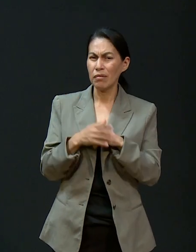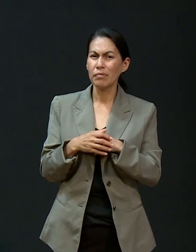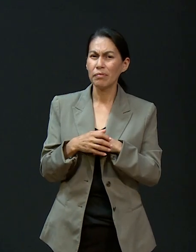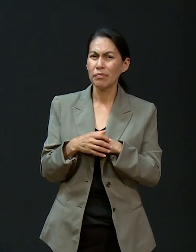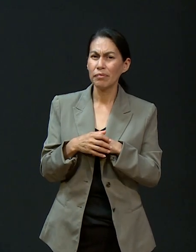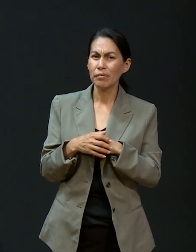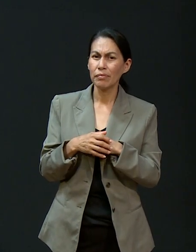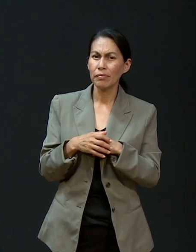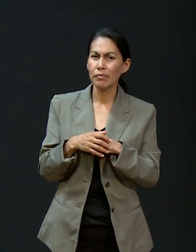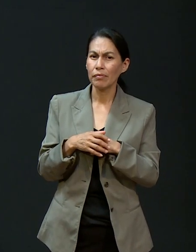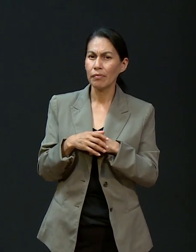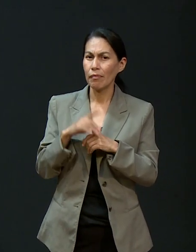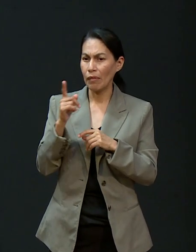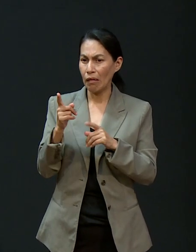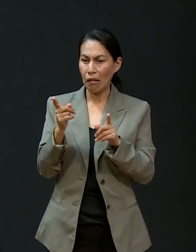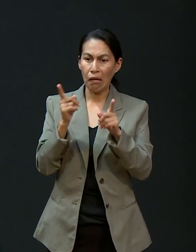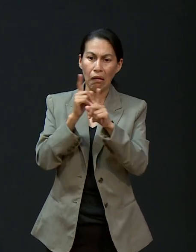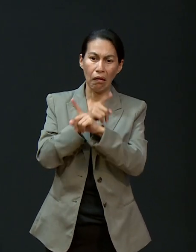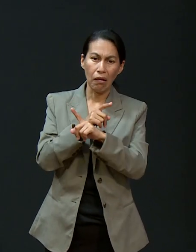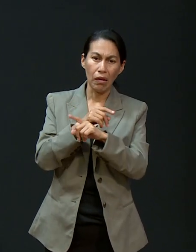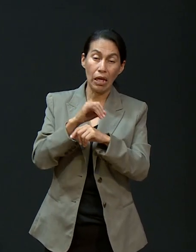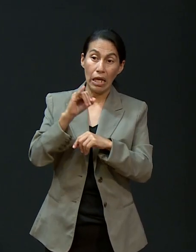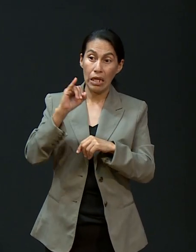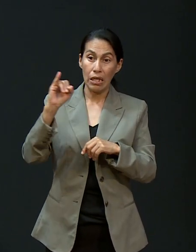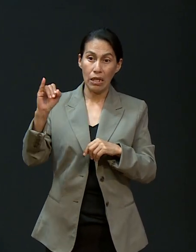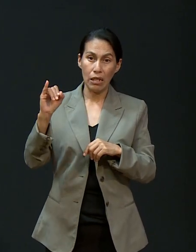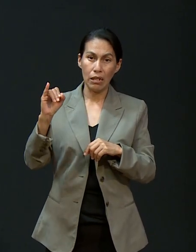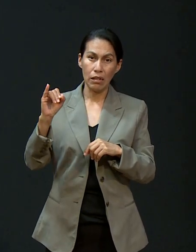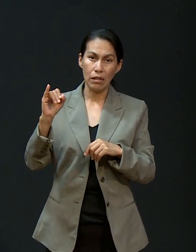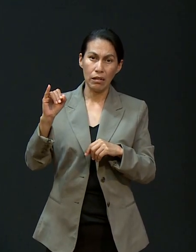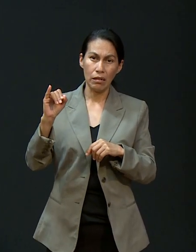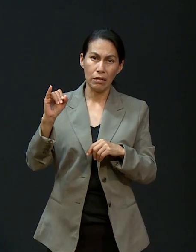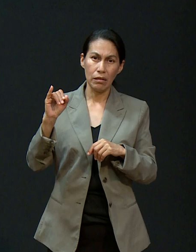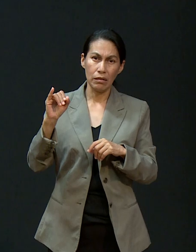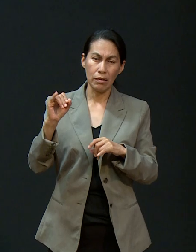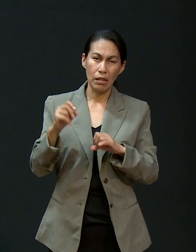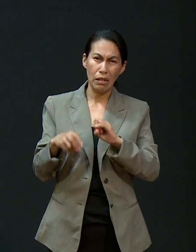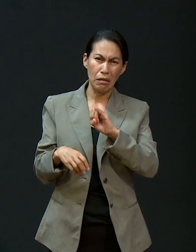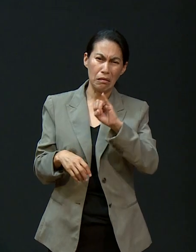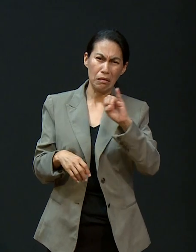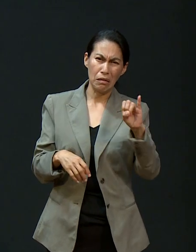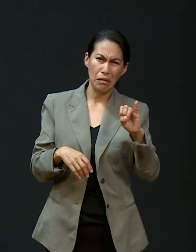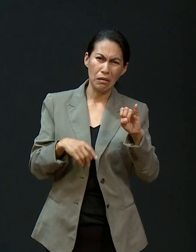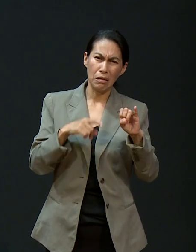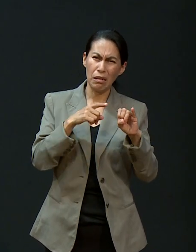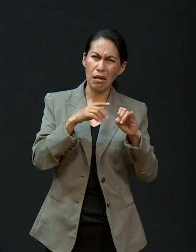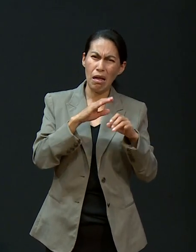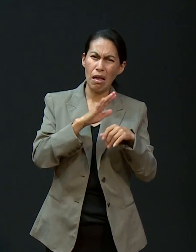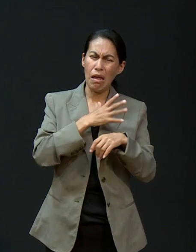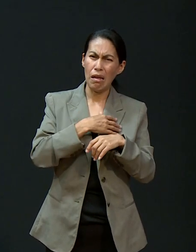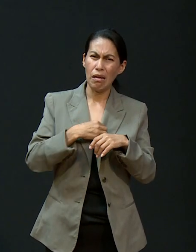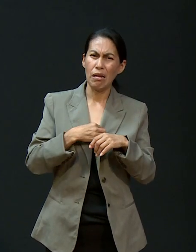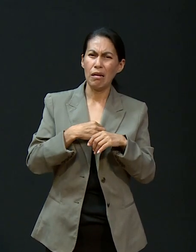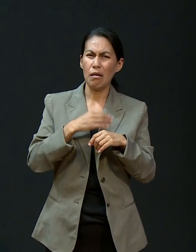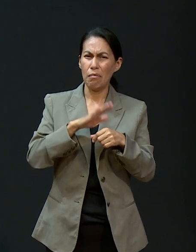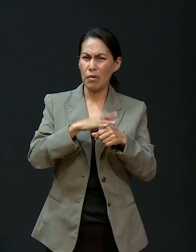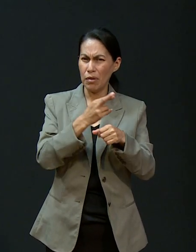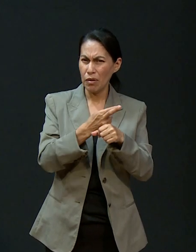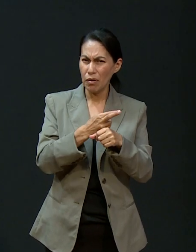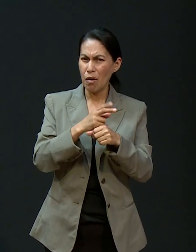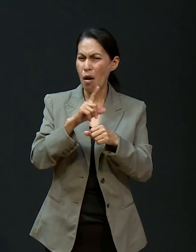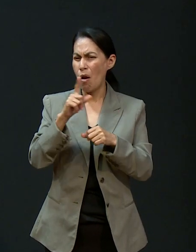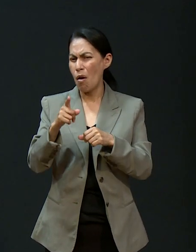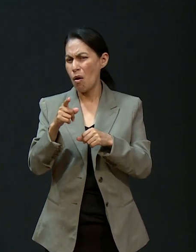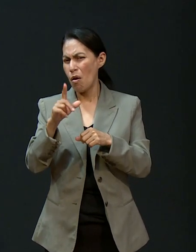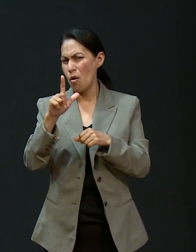se quedó casi igualito la otra, pero cambió el lado. A izquierda está la hija mayor, en el centro está Lucas. Y a derecha